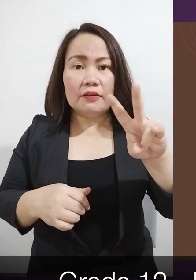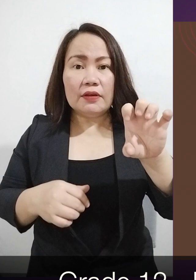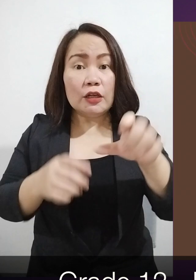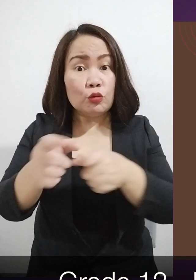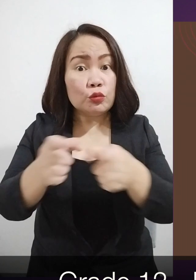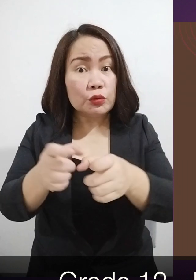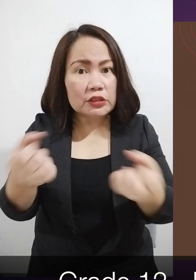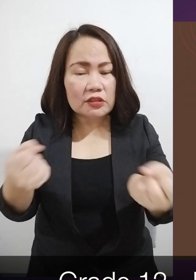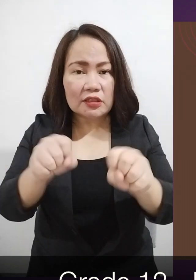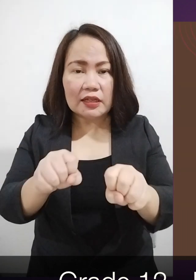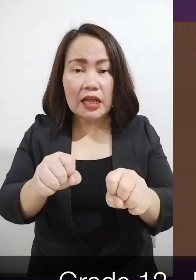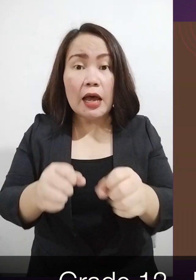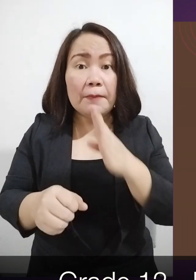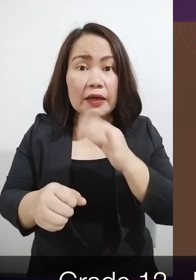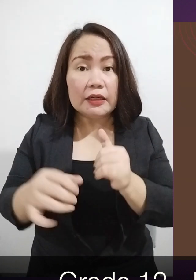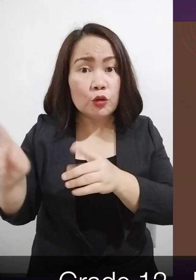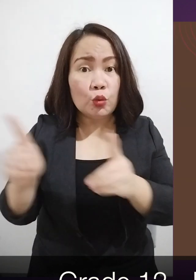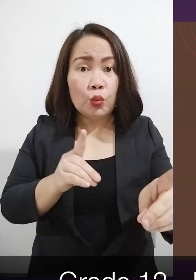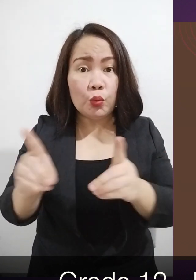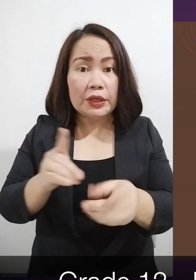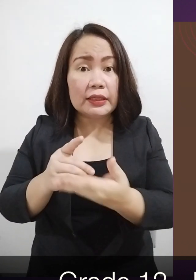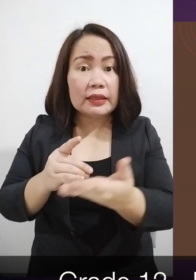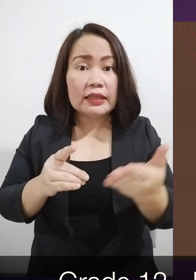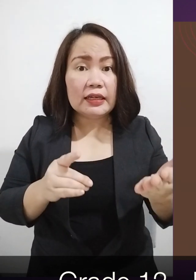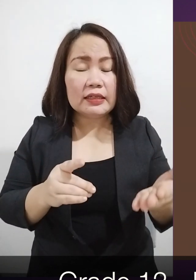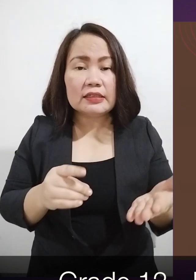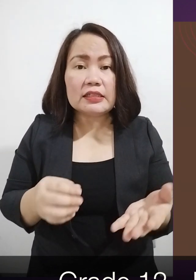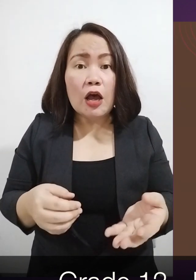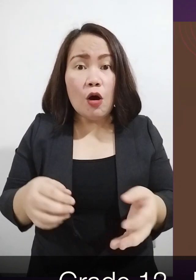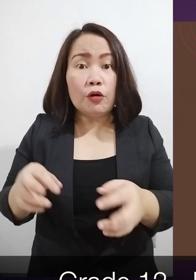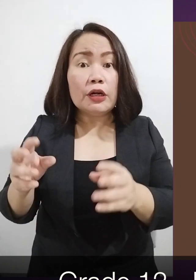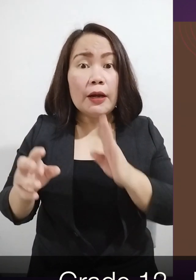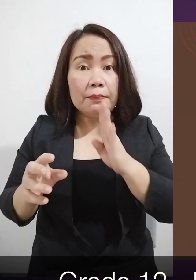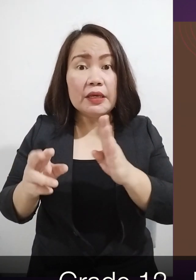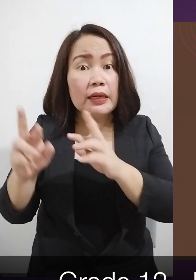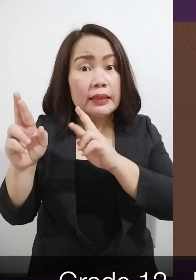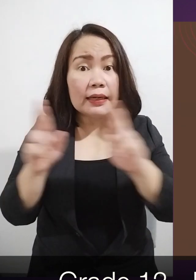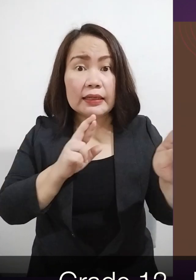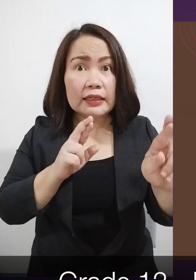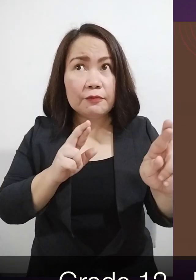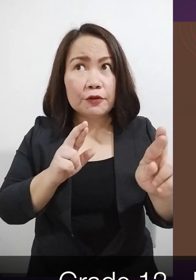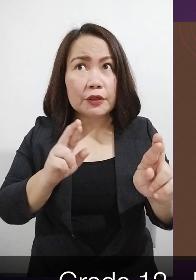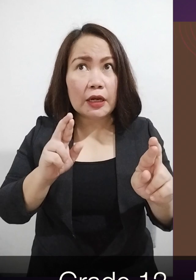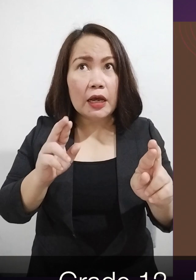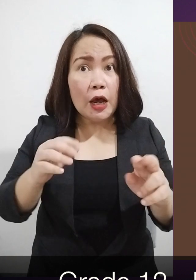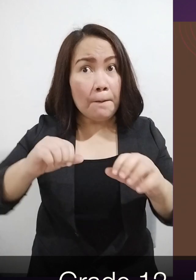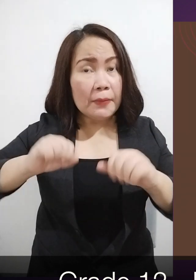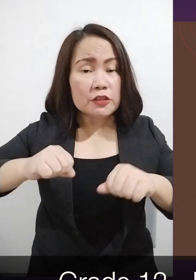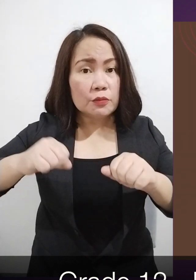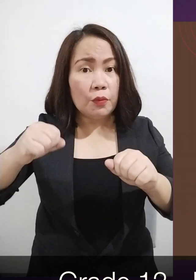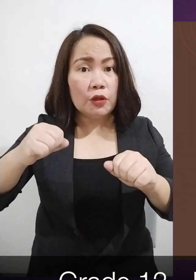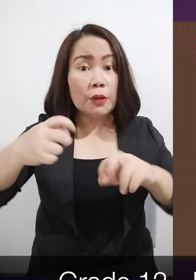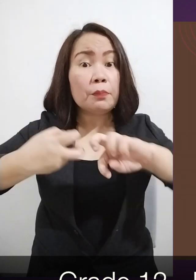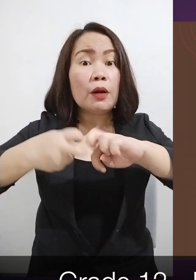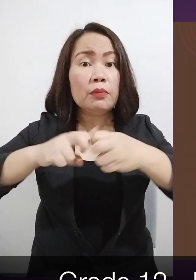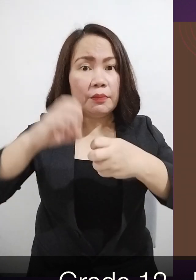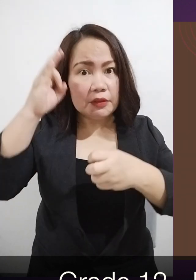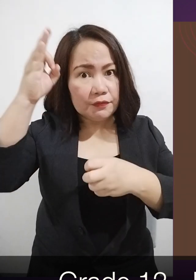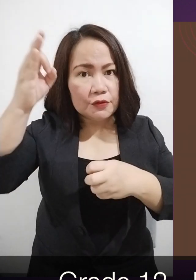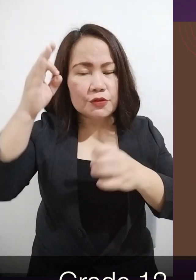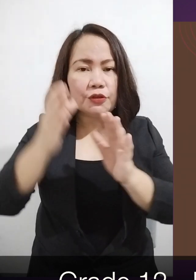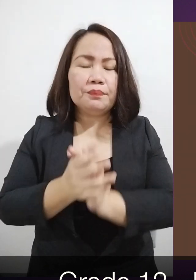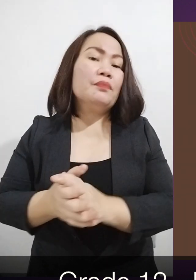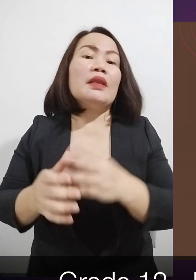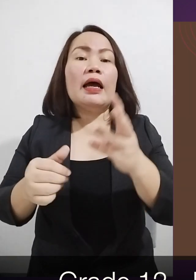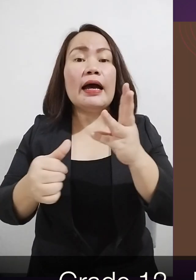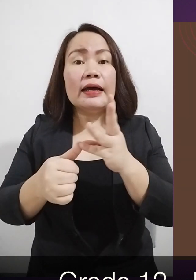pamamagitan ng paggawa ng mga bagay na mangyayari o sa pamamagitan ng paghahanda para sa mga posibleng problema sa hinaharap. 6.